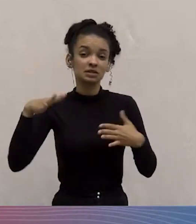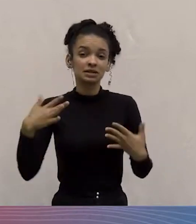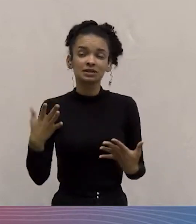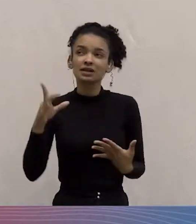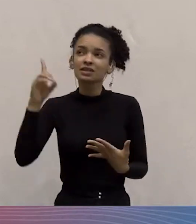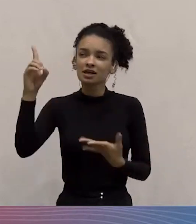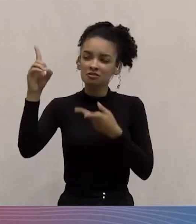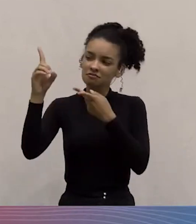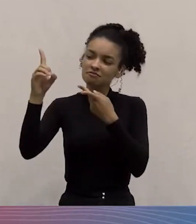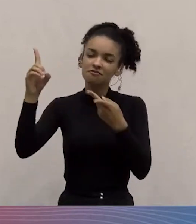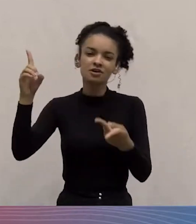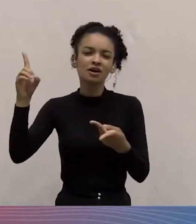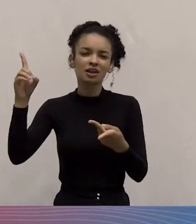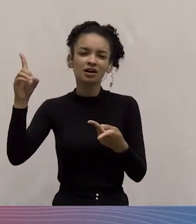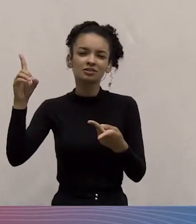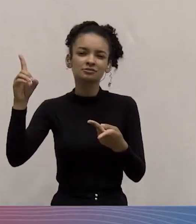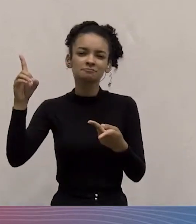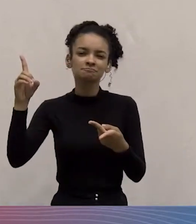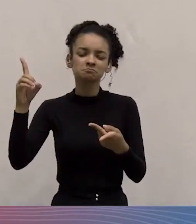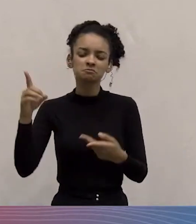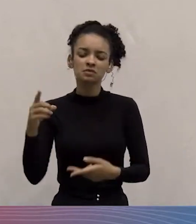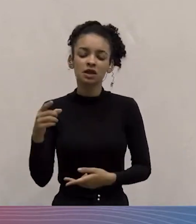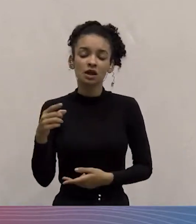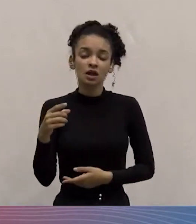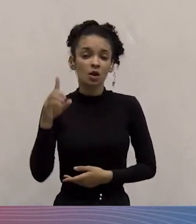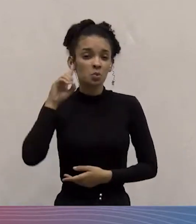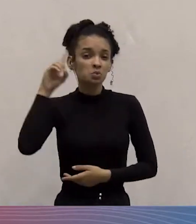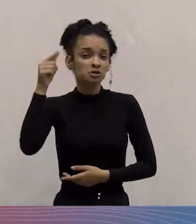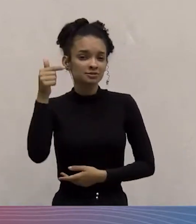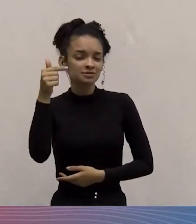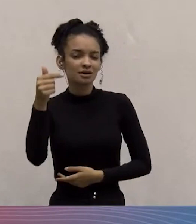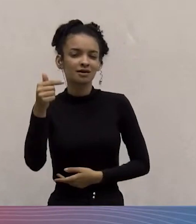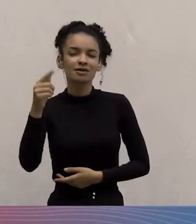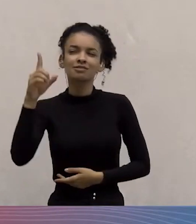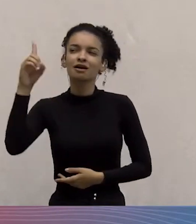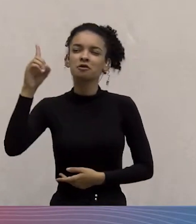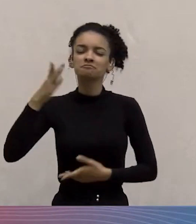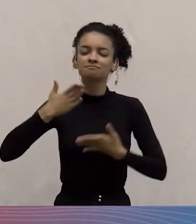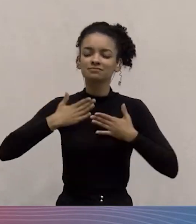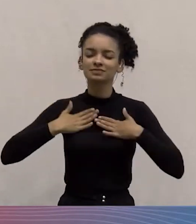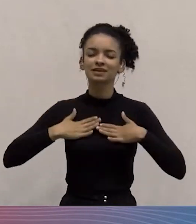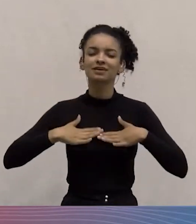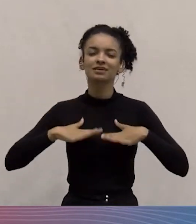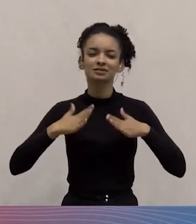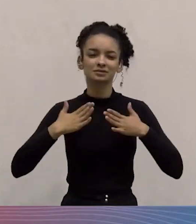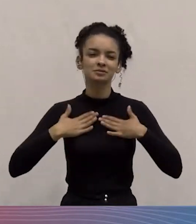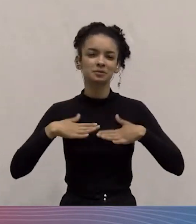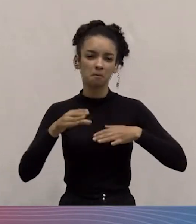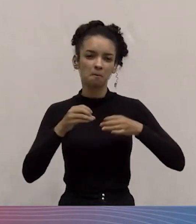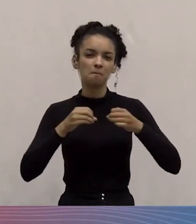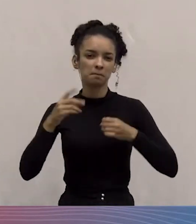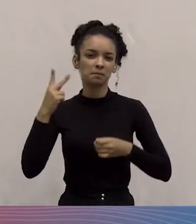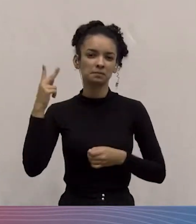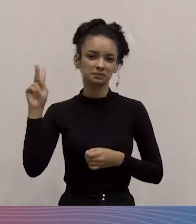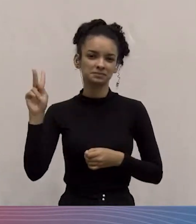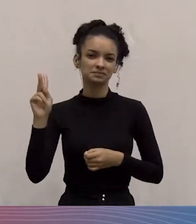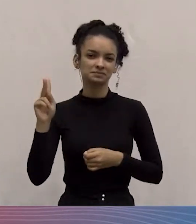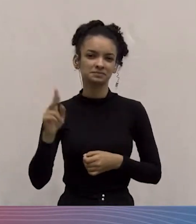vai dizer: no 7º dia descansou Deus das suas obras.